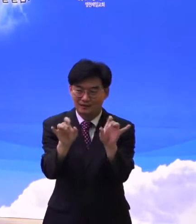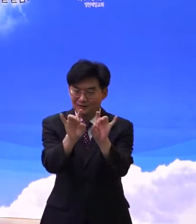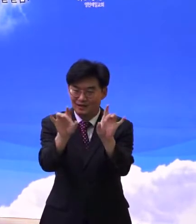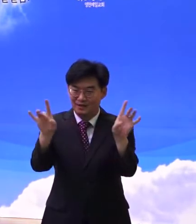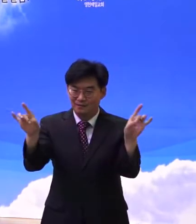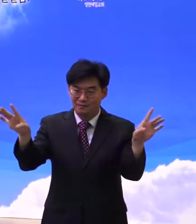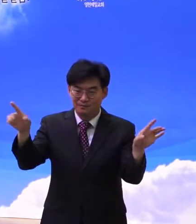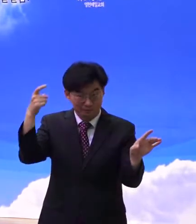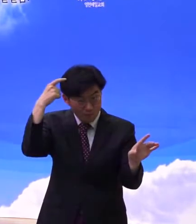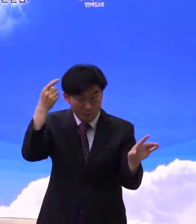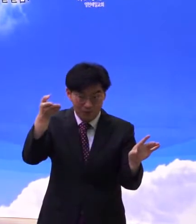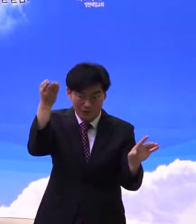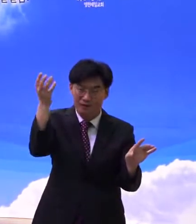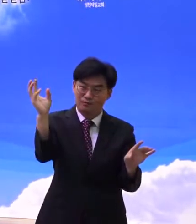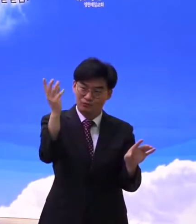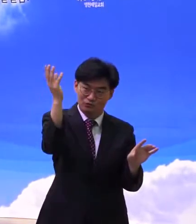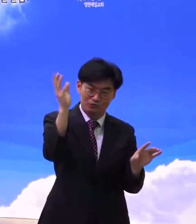있었습니다.